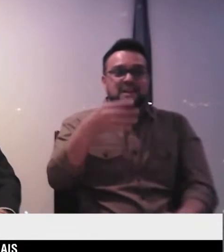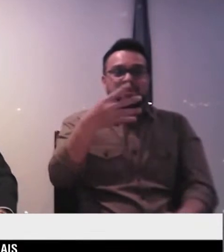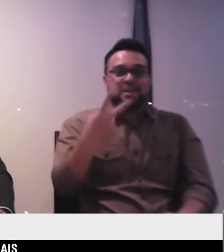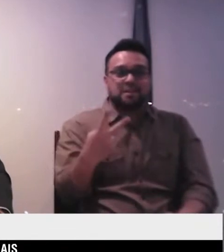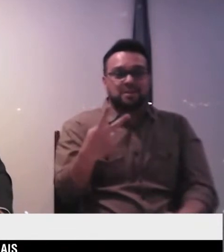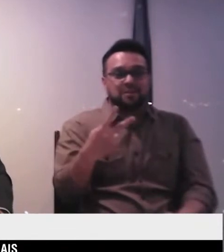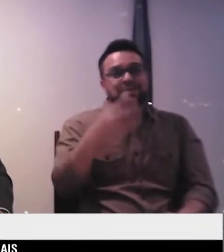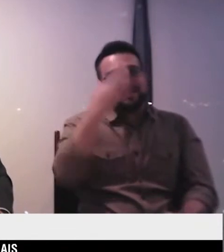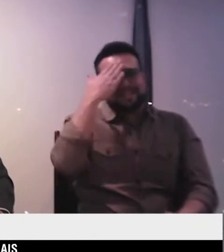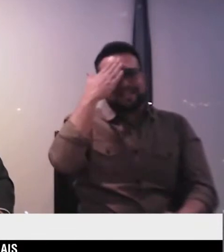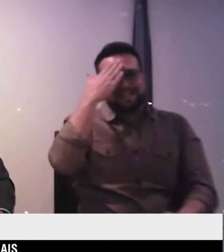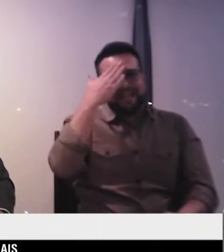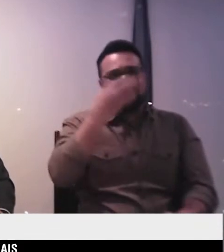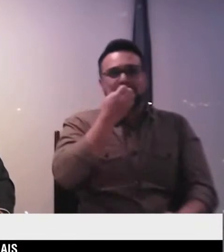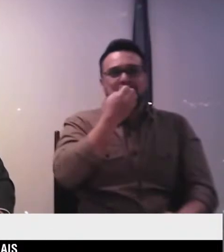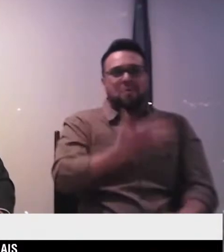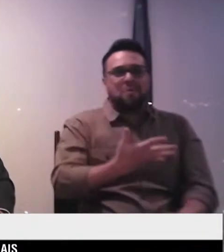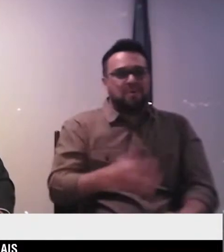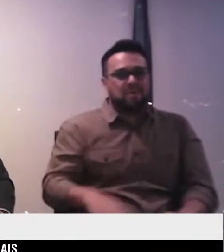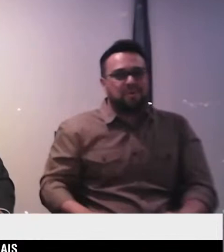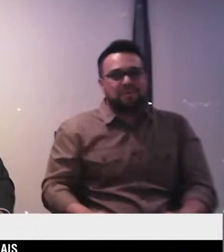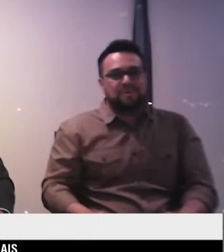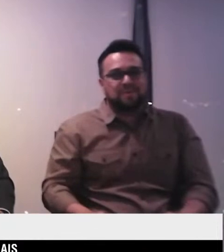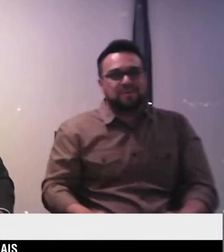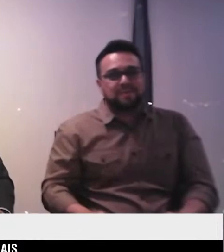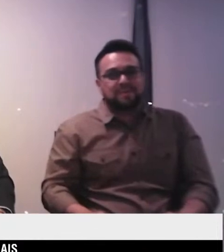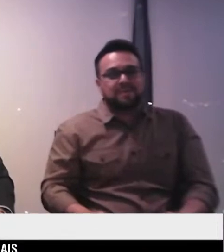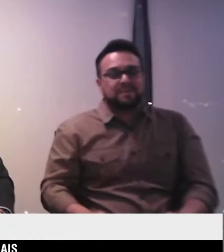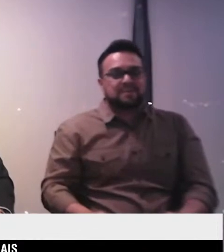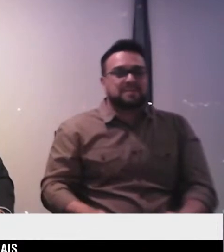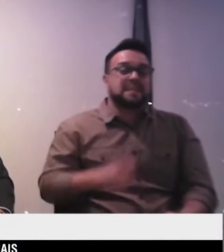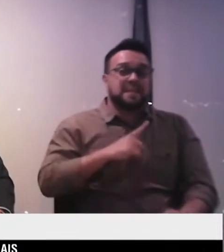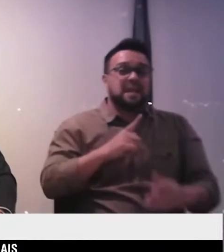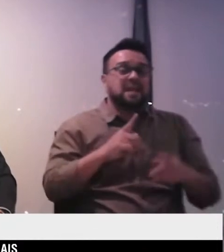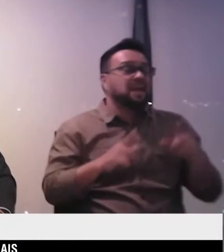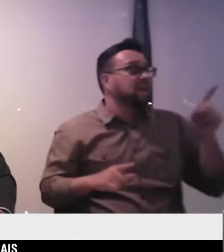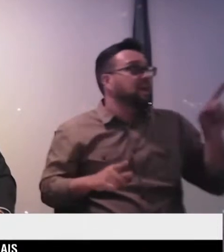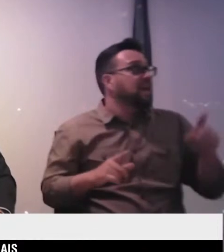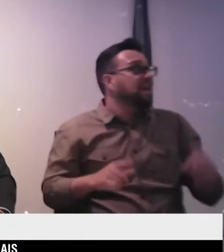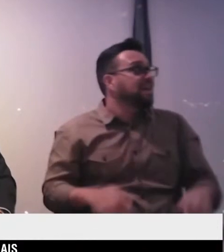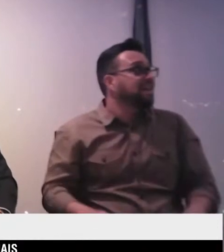6x7, 42. Porra, você ficou meio duvidoso aqui. Colega de infantaria ali, ó.